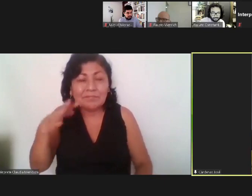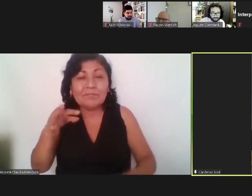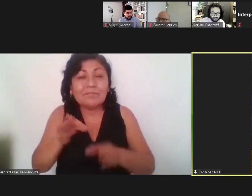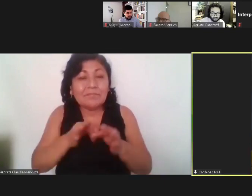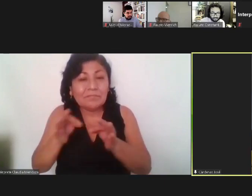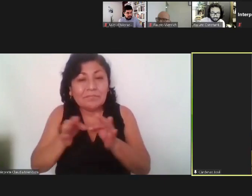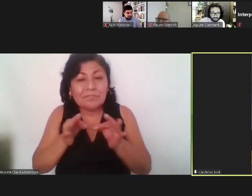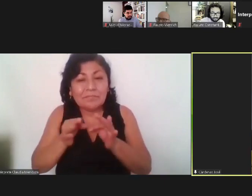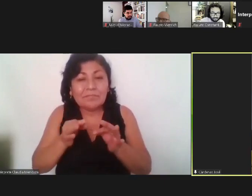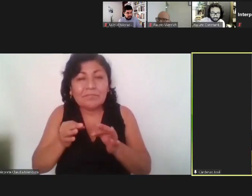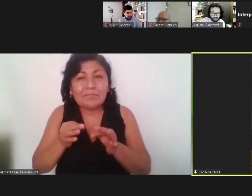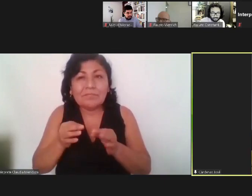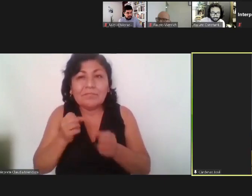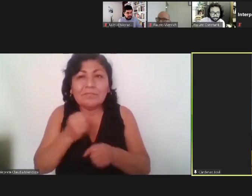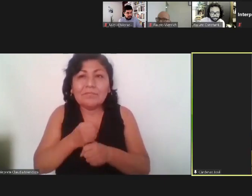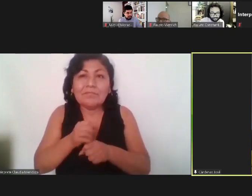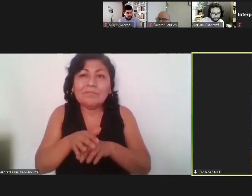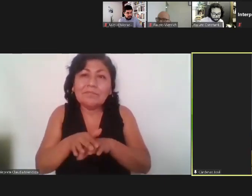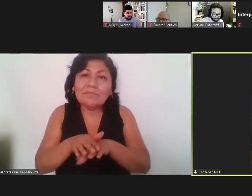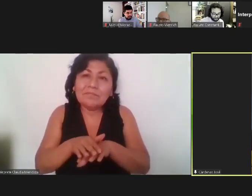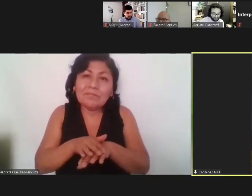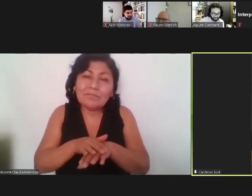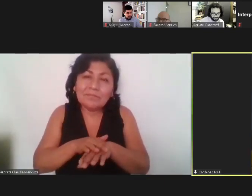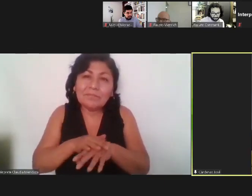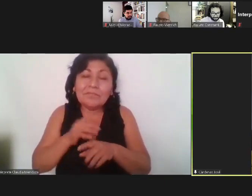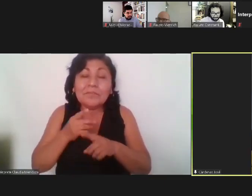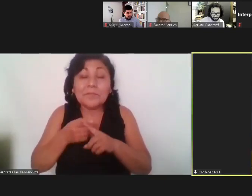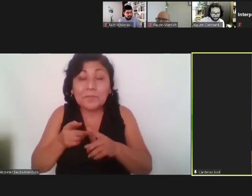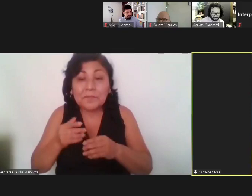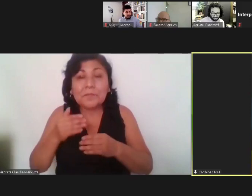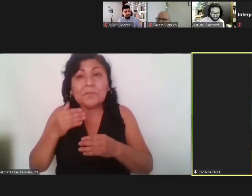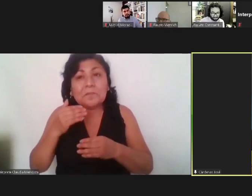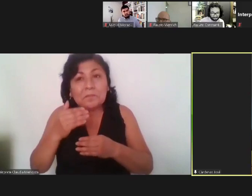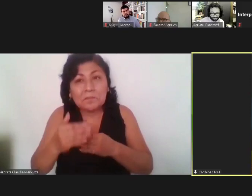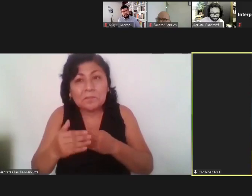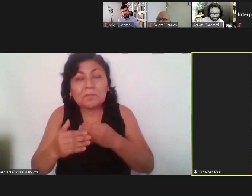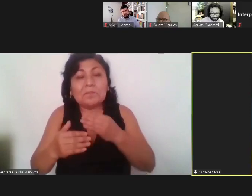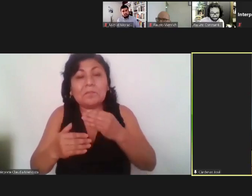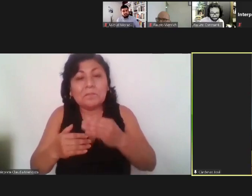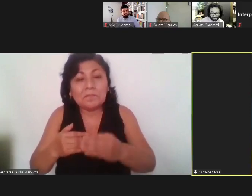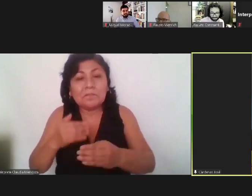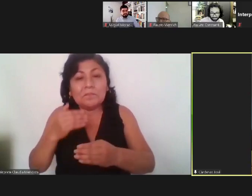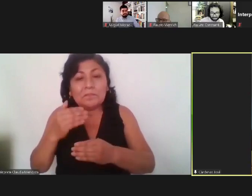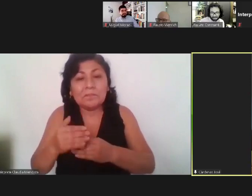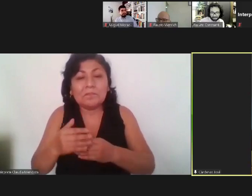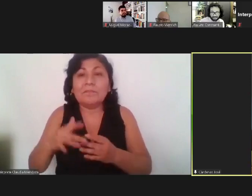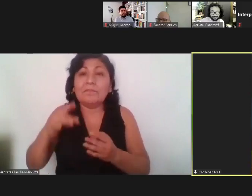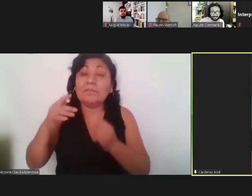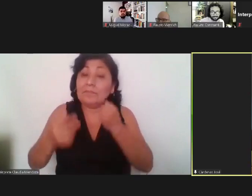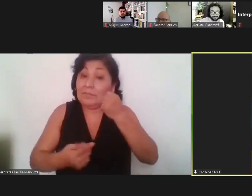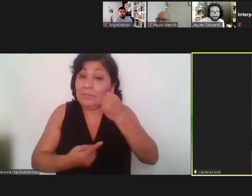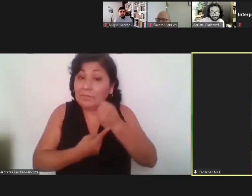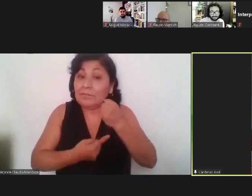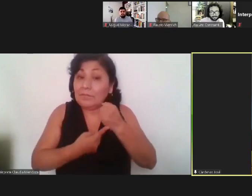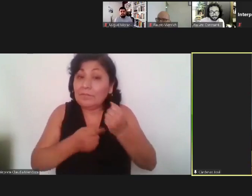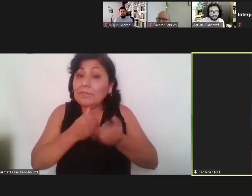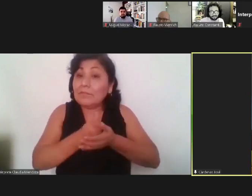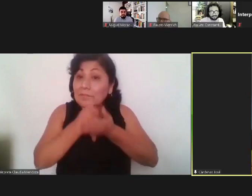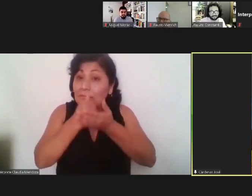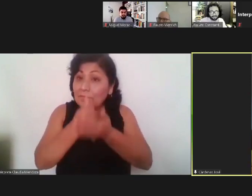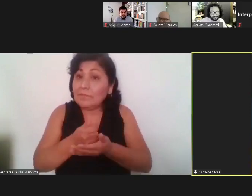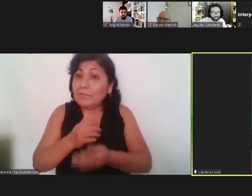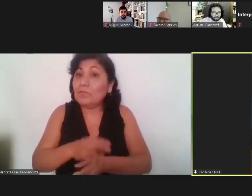es lento, es hacia adelante, la tecnología ayuda muchísimo a democratizar y